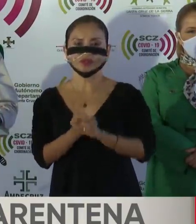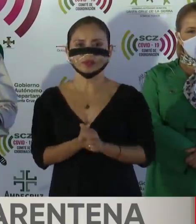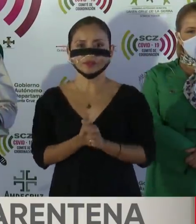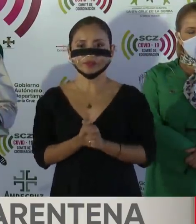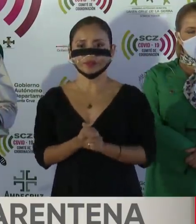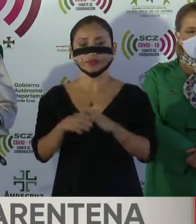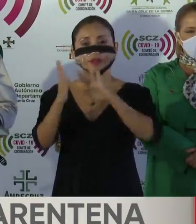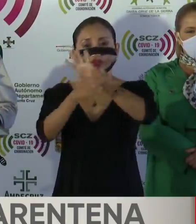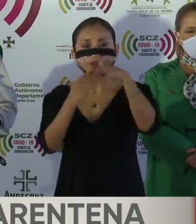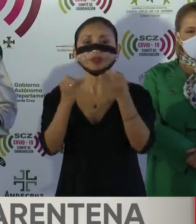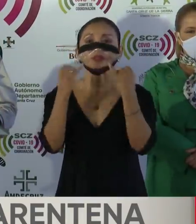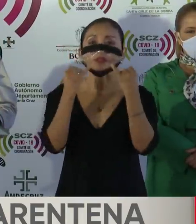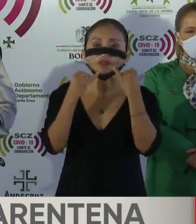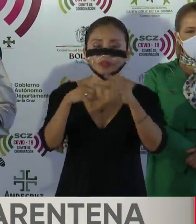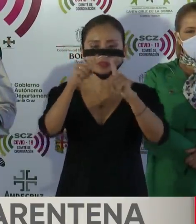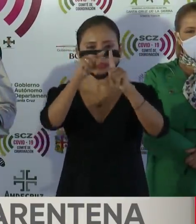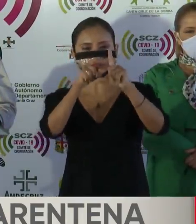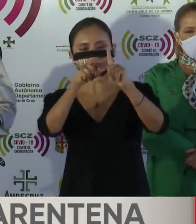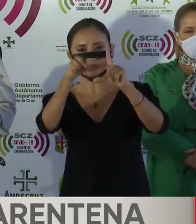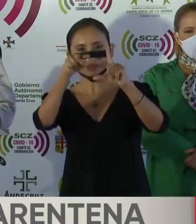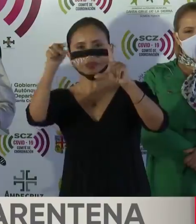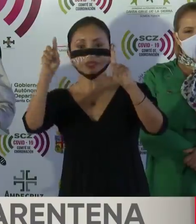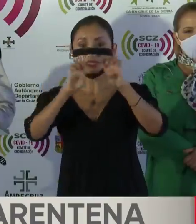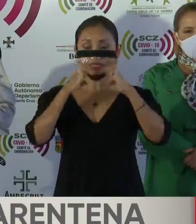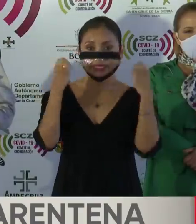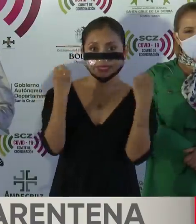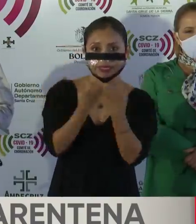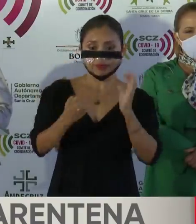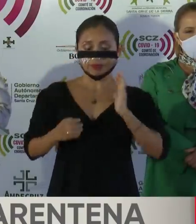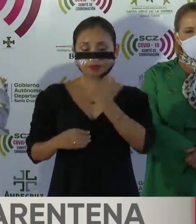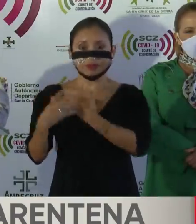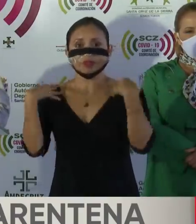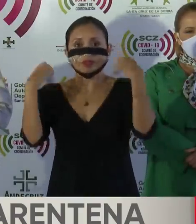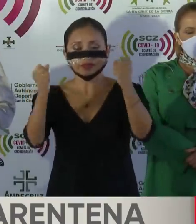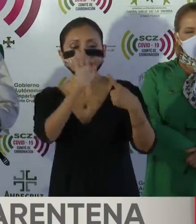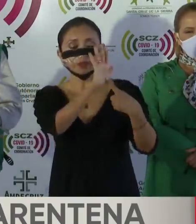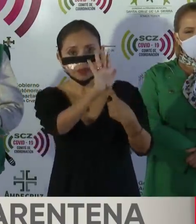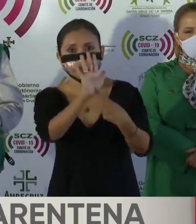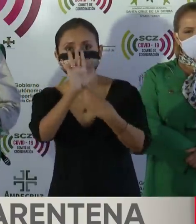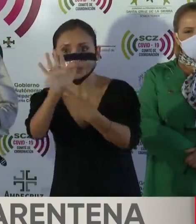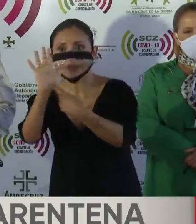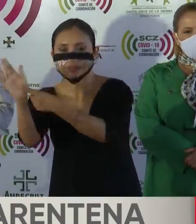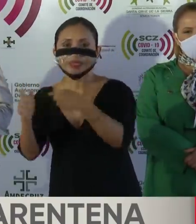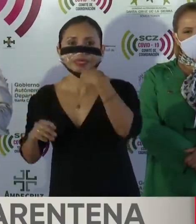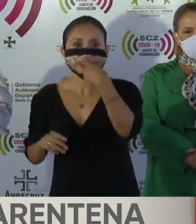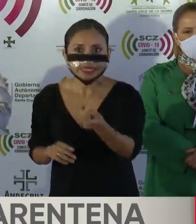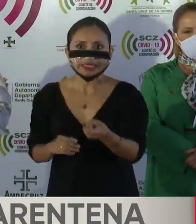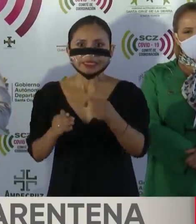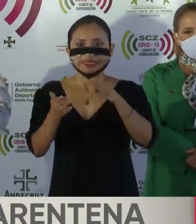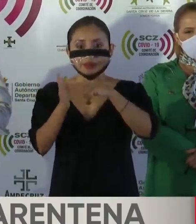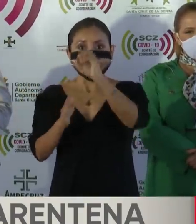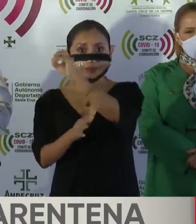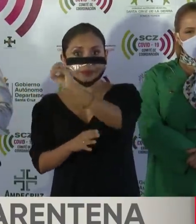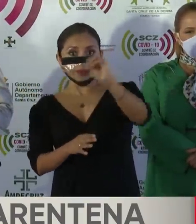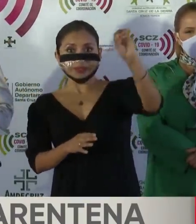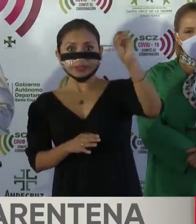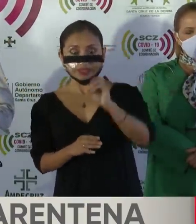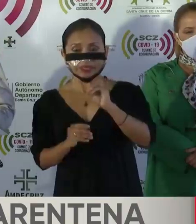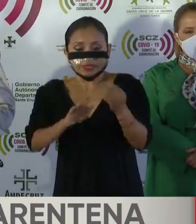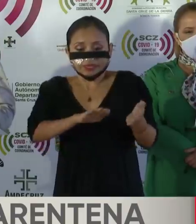Los datos epidemiológicos que nuestro equipo de salud ha presentado nos dicen que el porcentaje